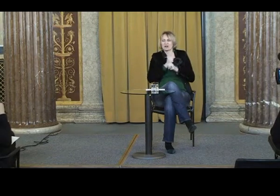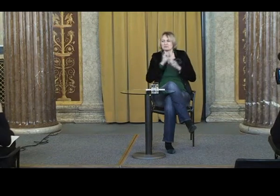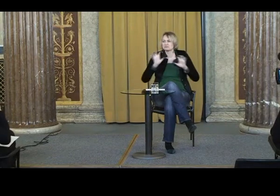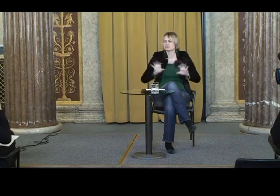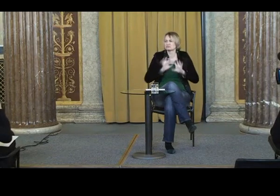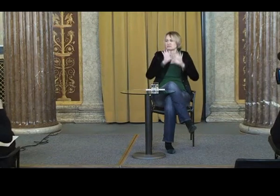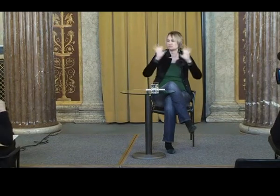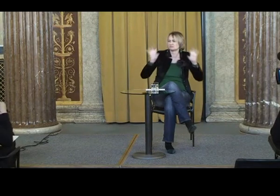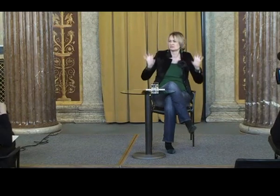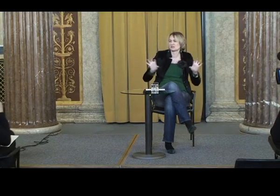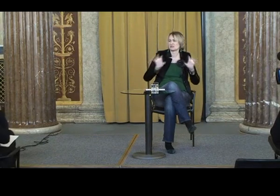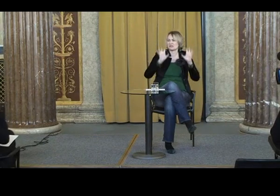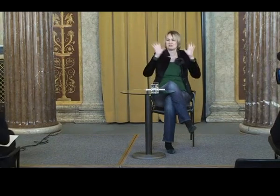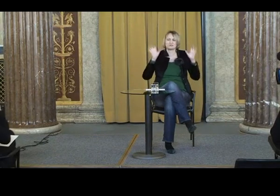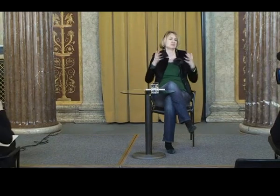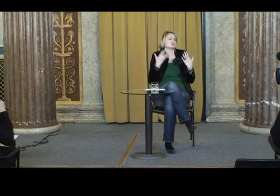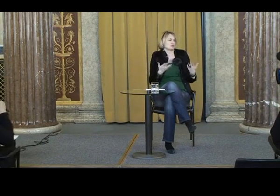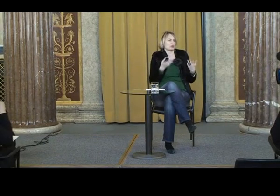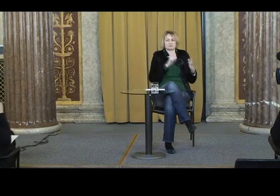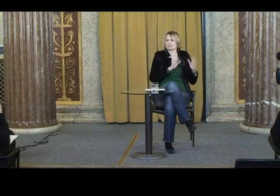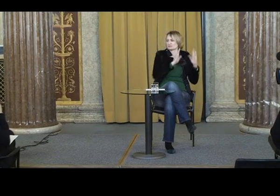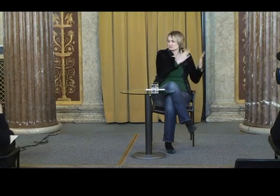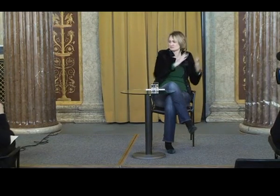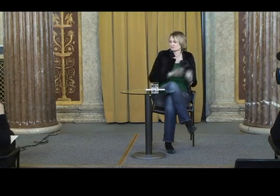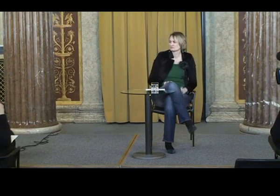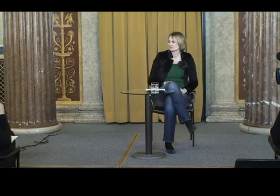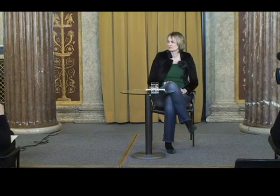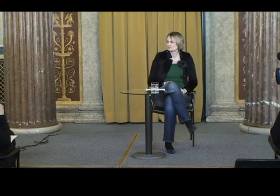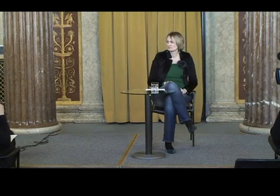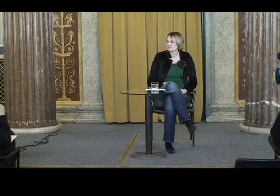Bierzelten, Bierdunst. Ja, das ist ein bekanntes Bild.